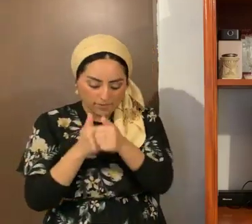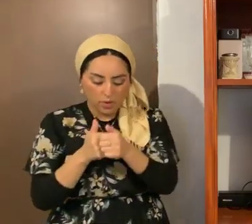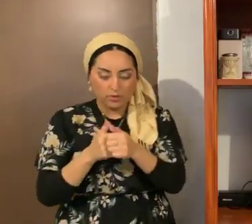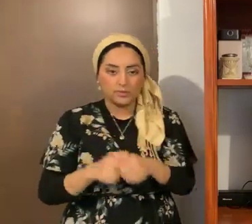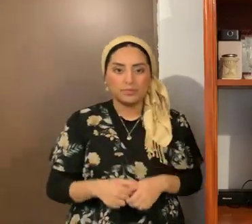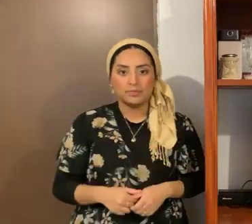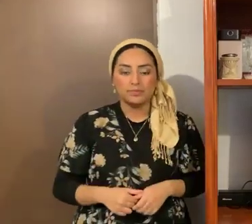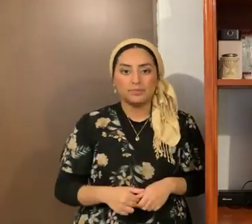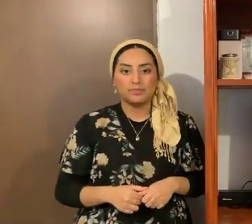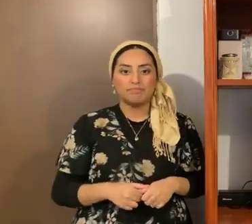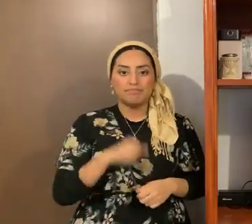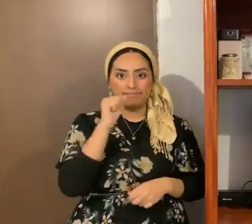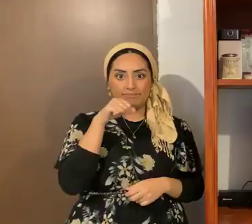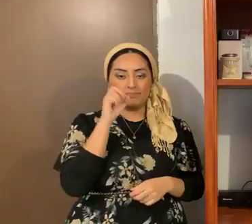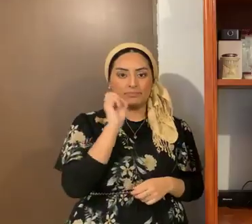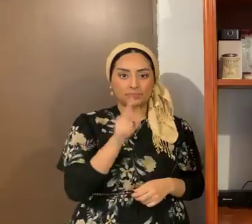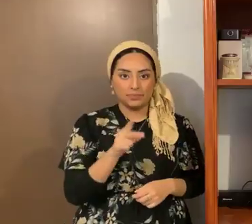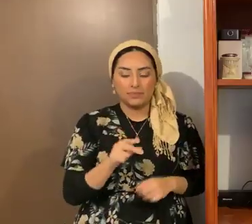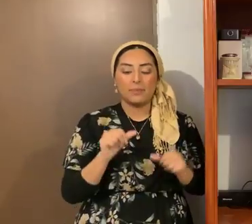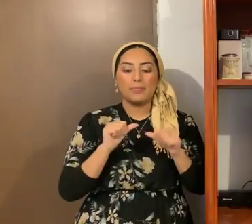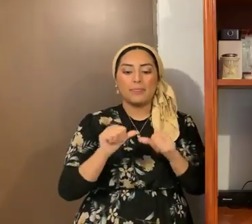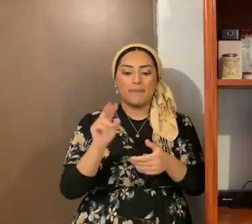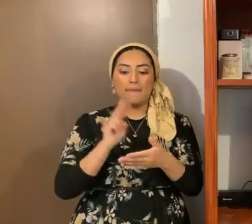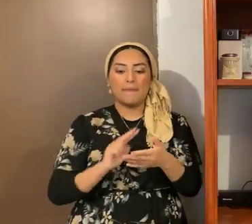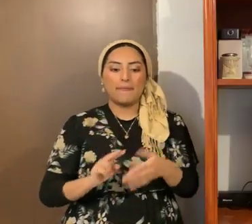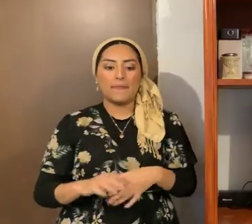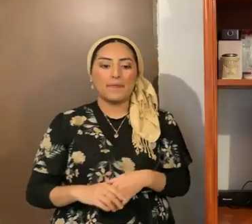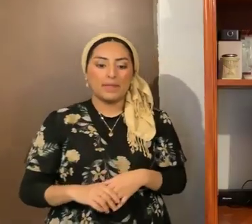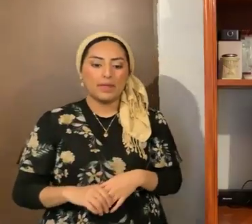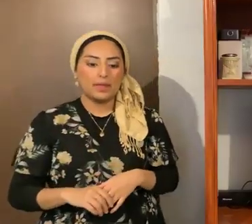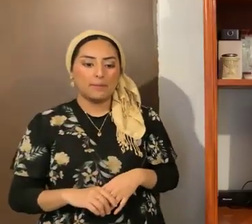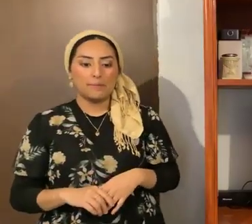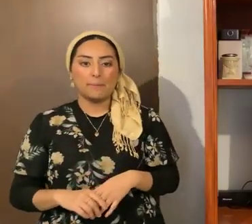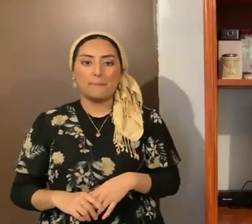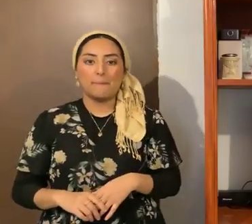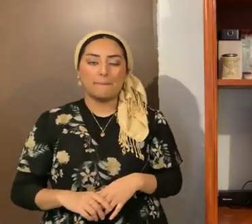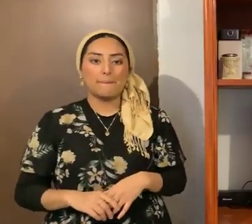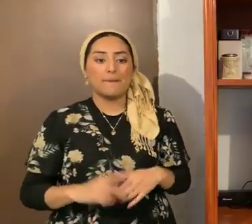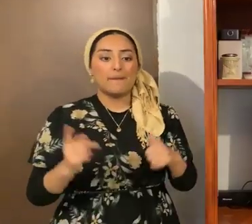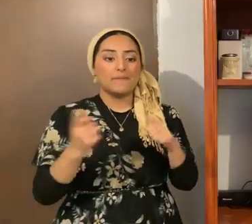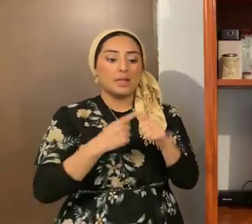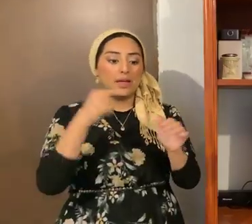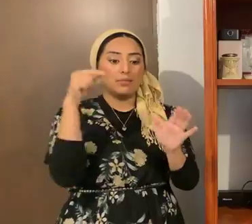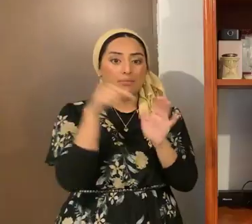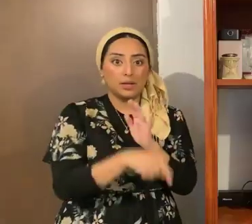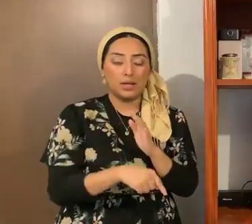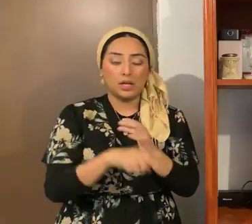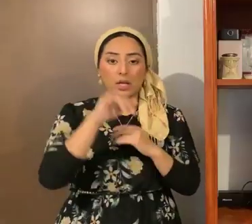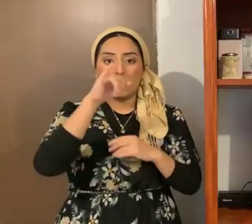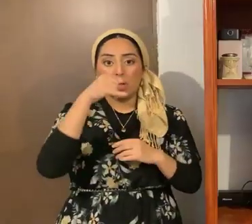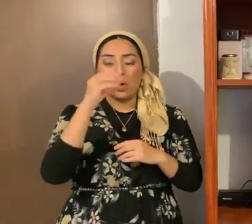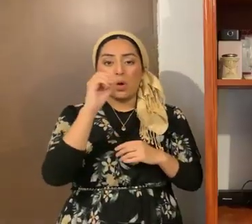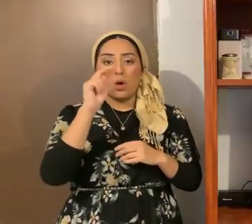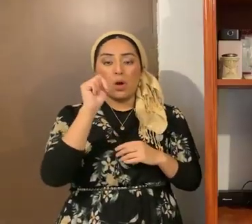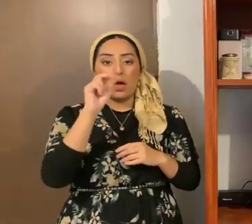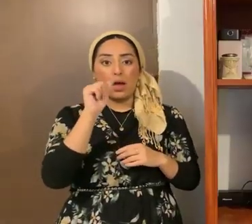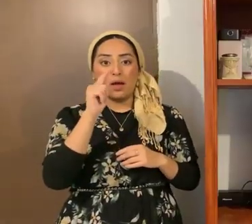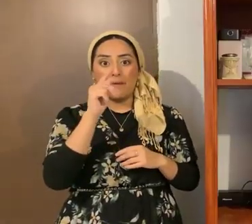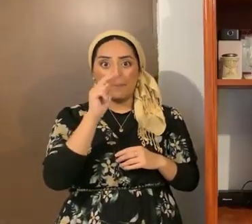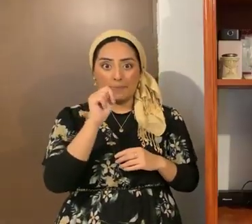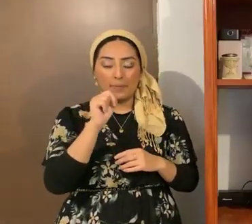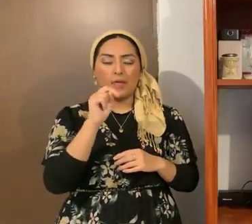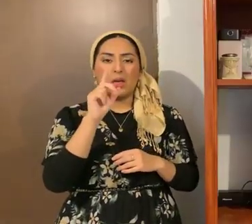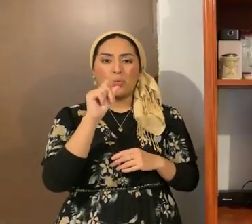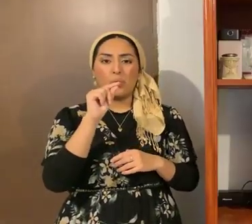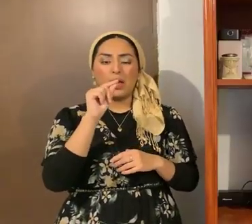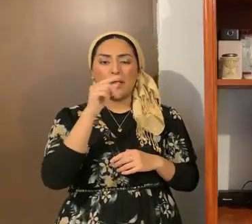de Abraham. ¿De acuerdo? Seguimos aquí. Y fue esta primera matanza que hicieron Jonatán y su paje de armas, como 20